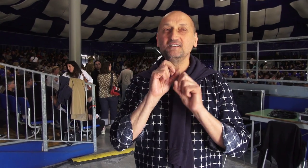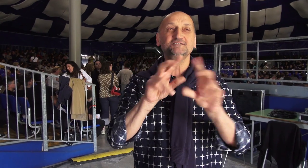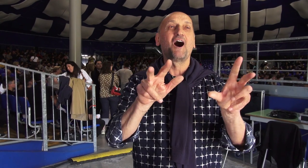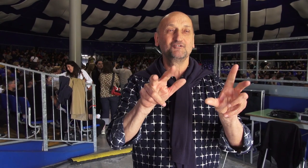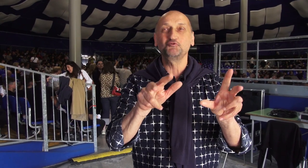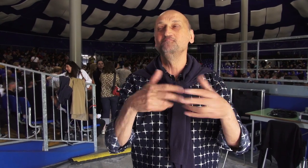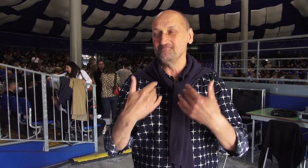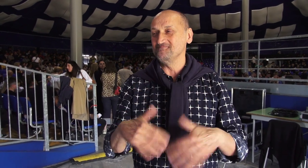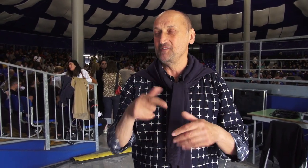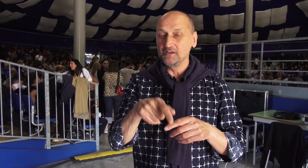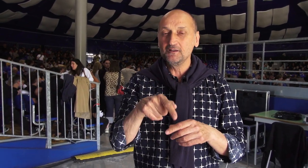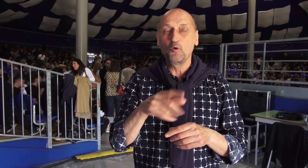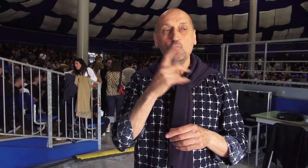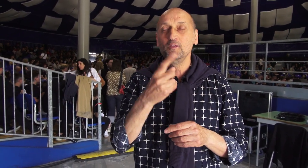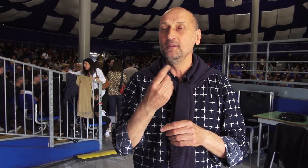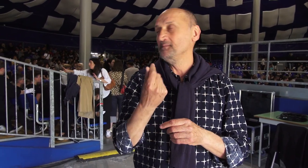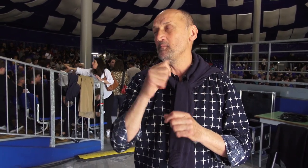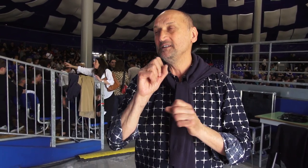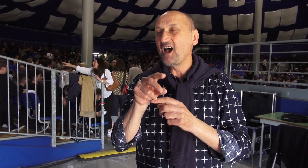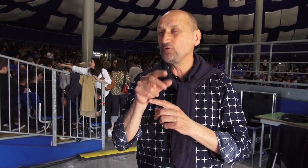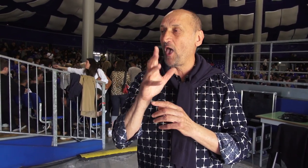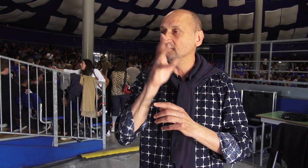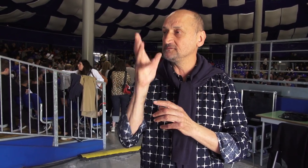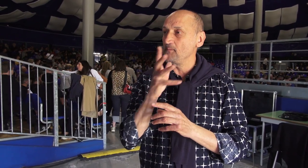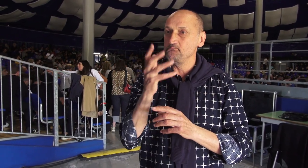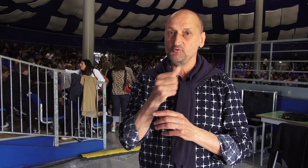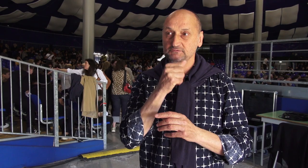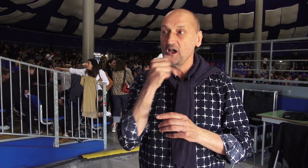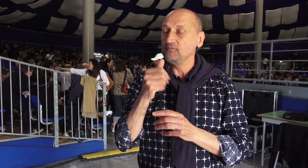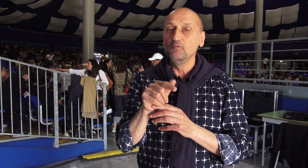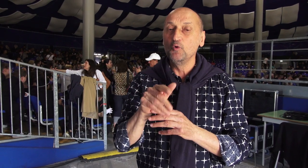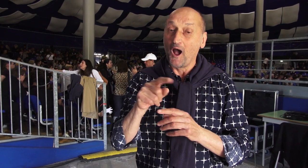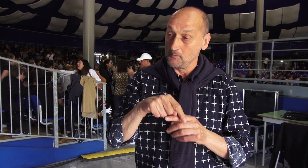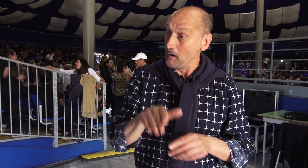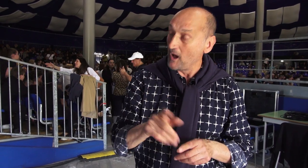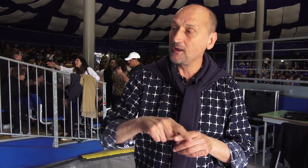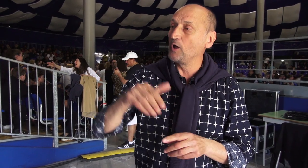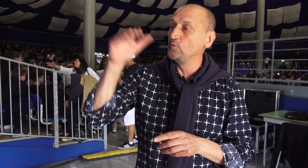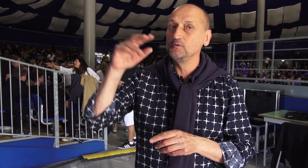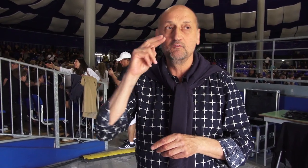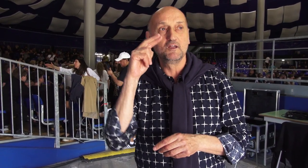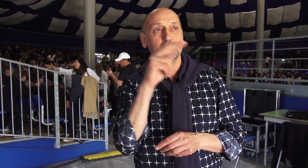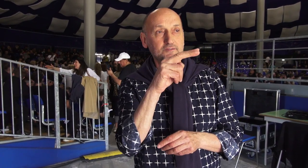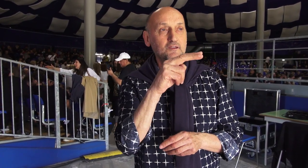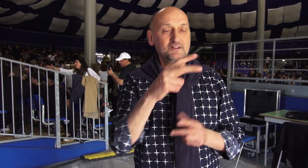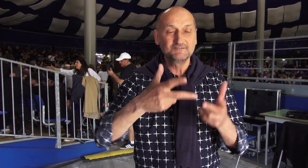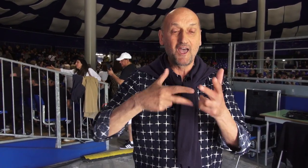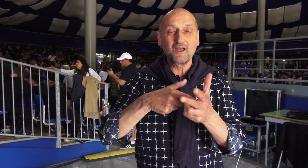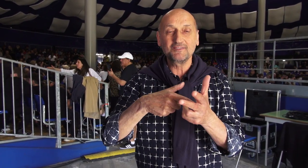grandi che segnano, invece vedere questi bambini con i guanti bianchi che segnano così in modo immediato, è